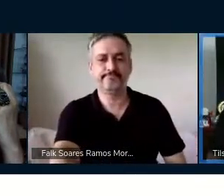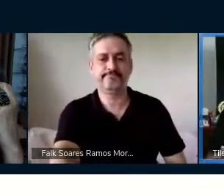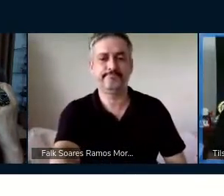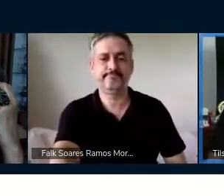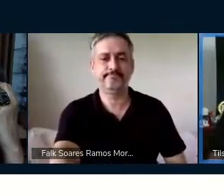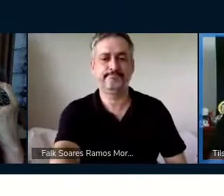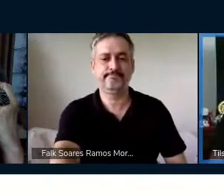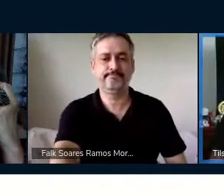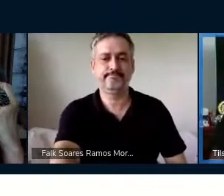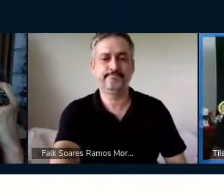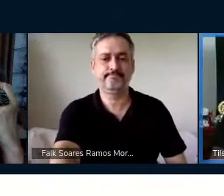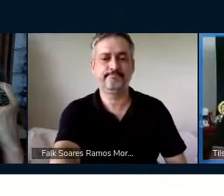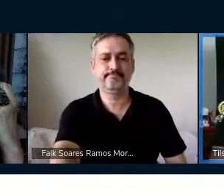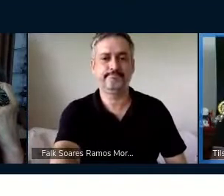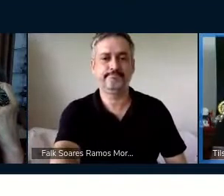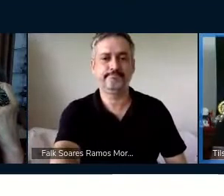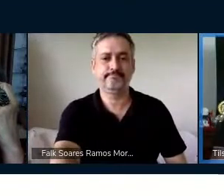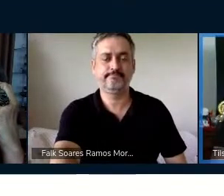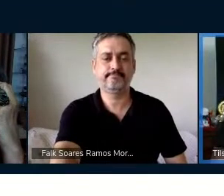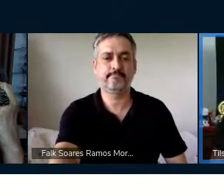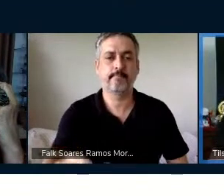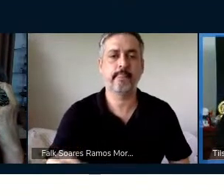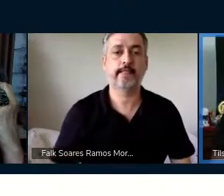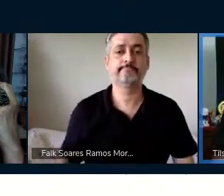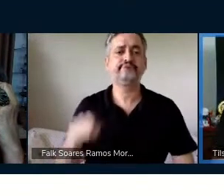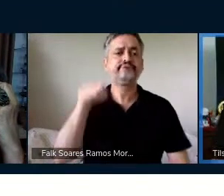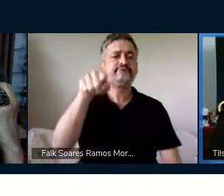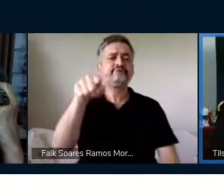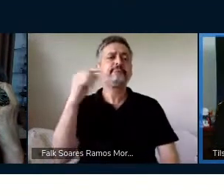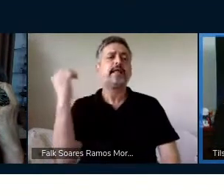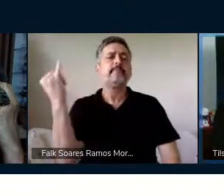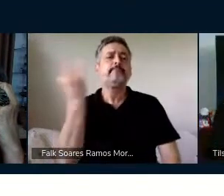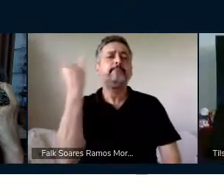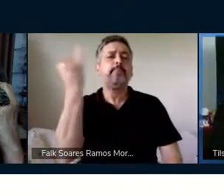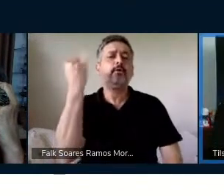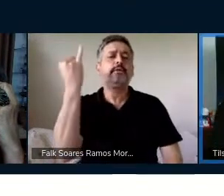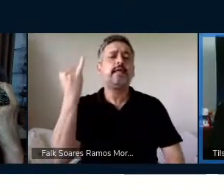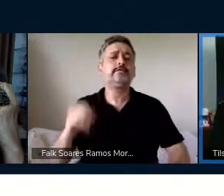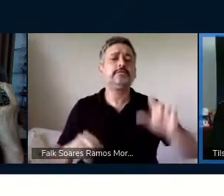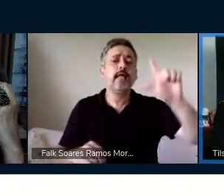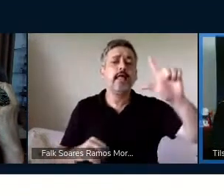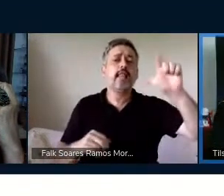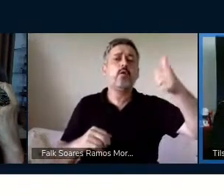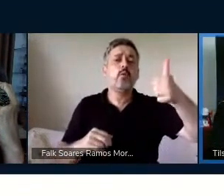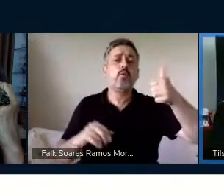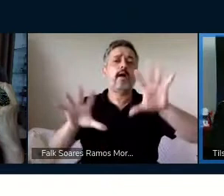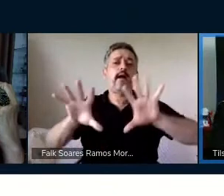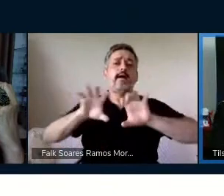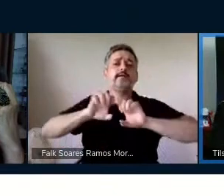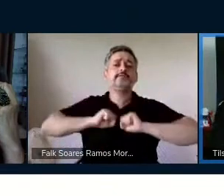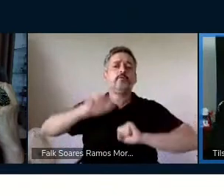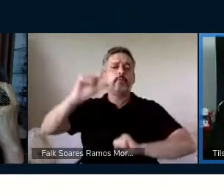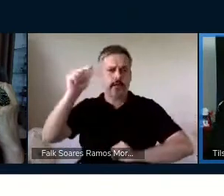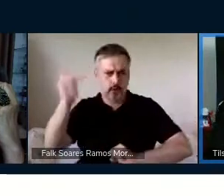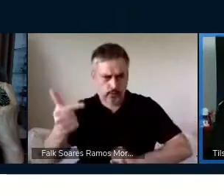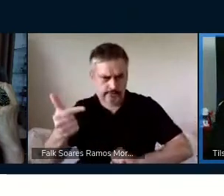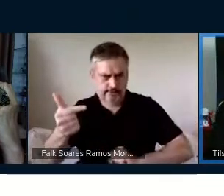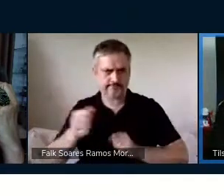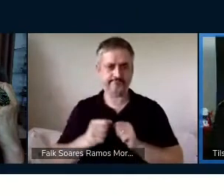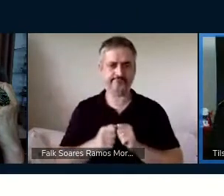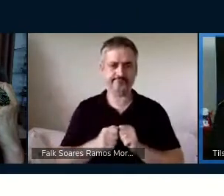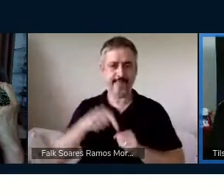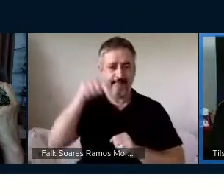isso reproduz para a educação de surdos? Então, passamos ao item 1.2,